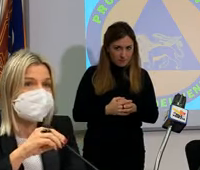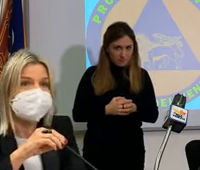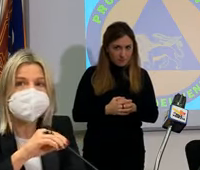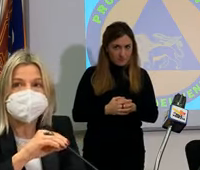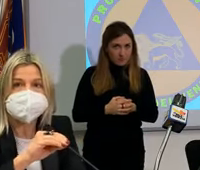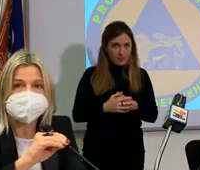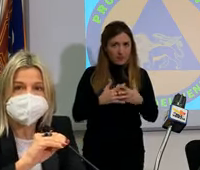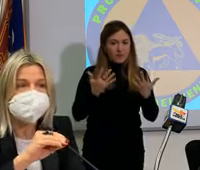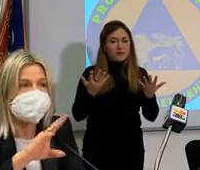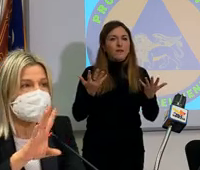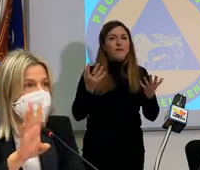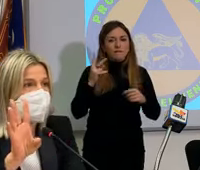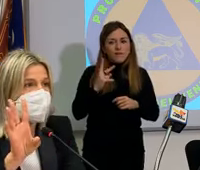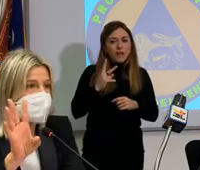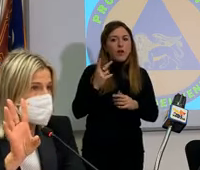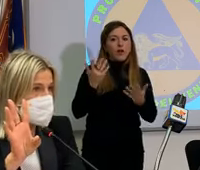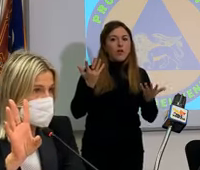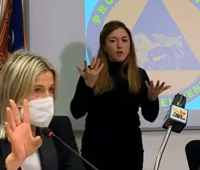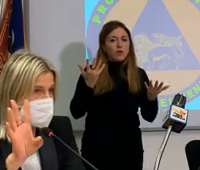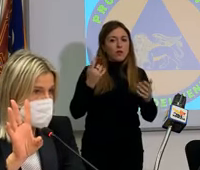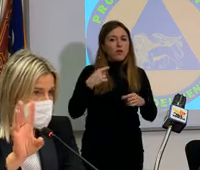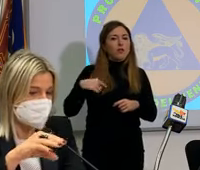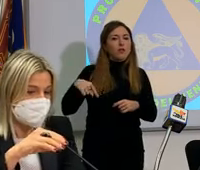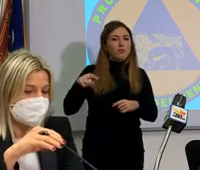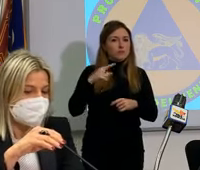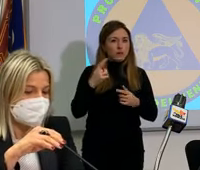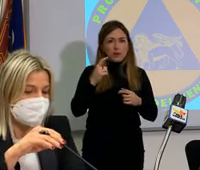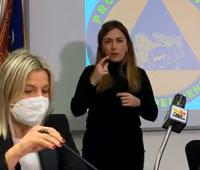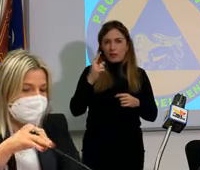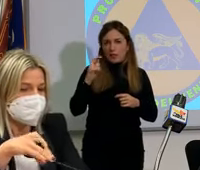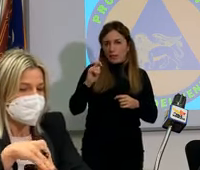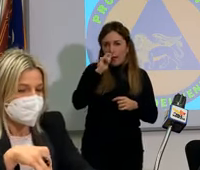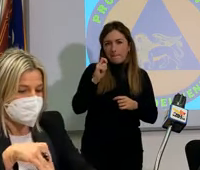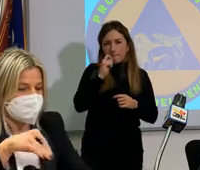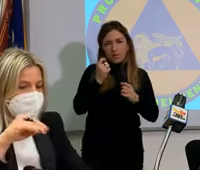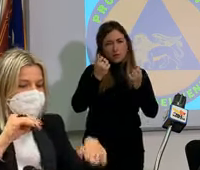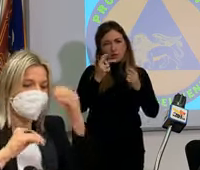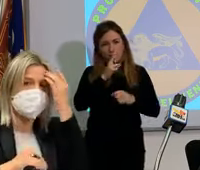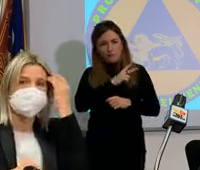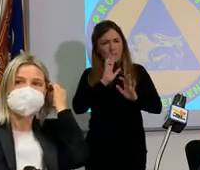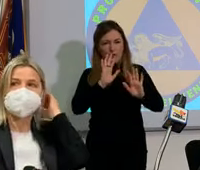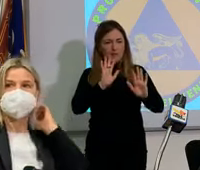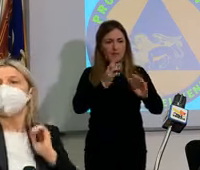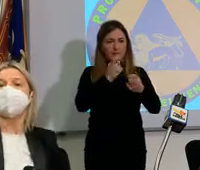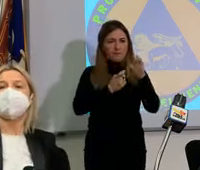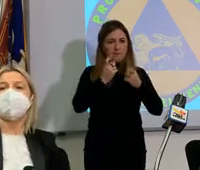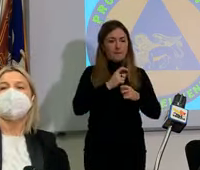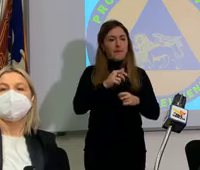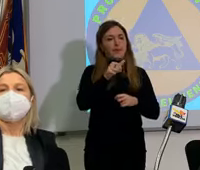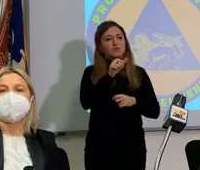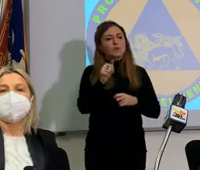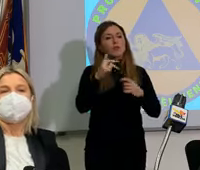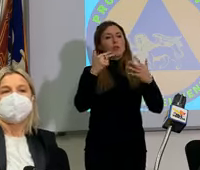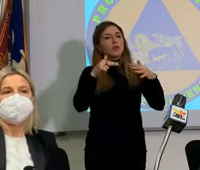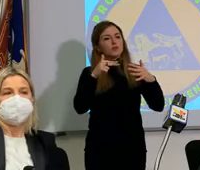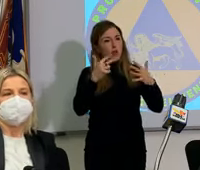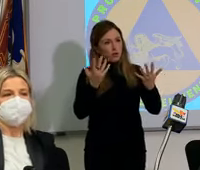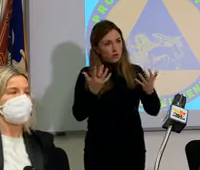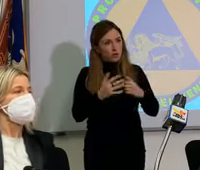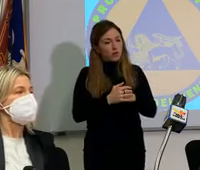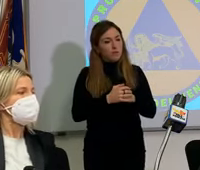finanziando perché sapete con la partita non è finanziata e ora partiamo dall'inizio il 118 oggi sta facendo un'azione